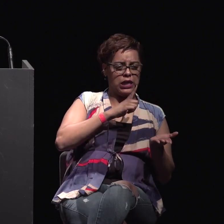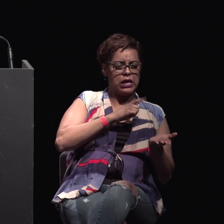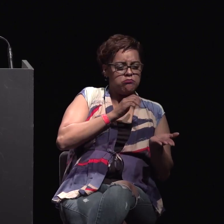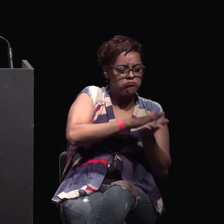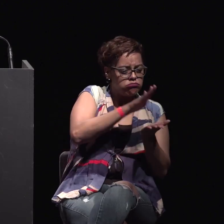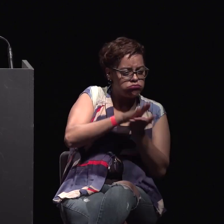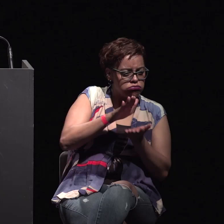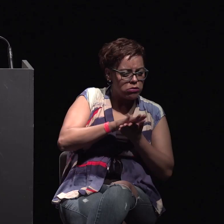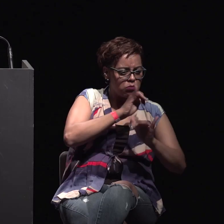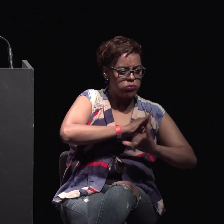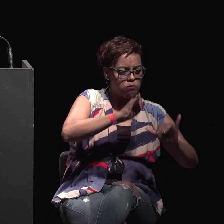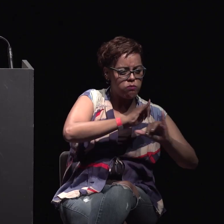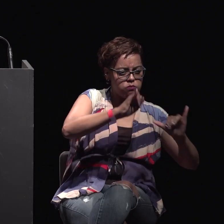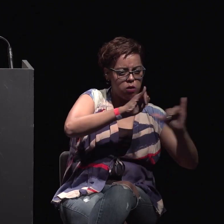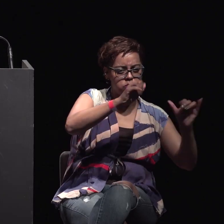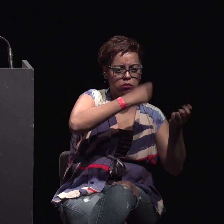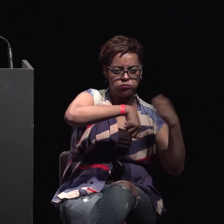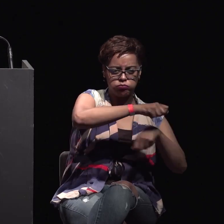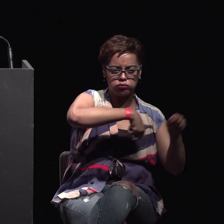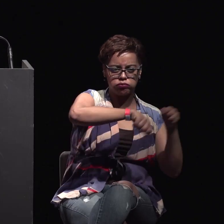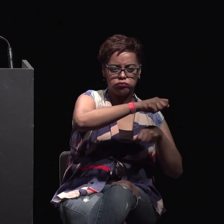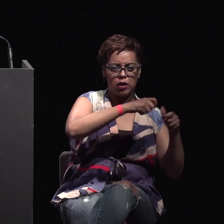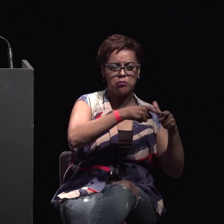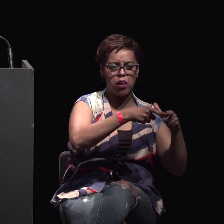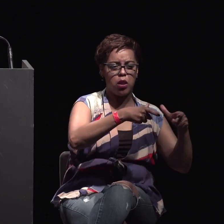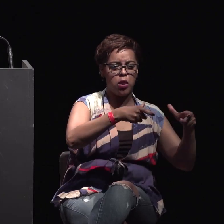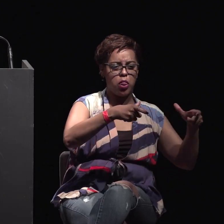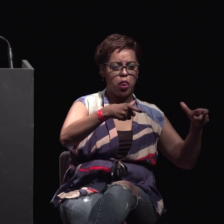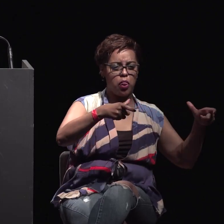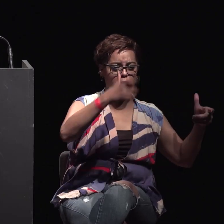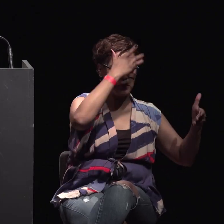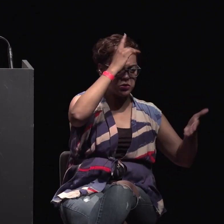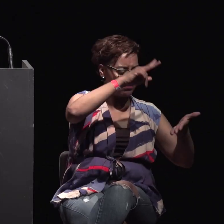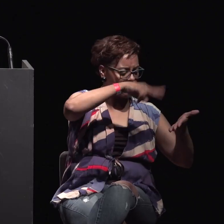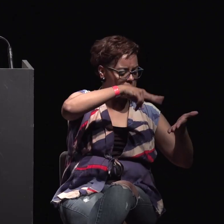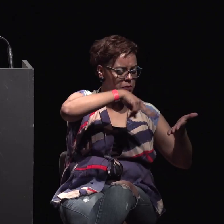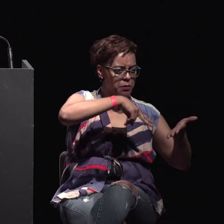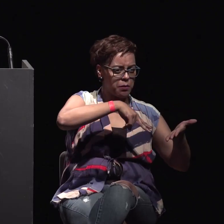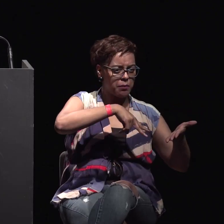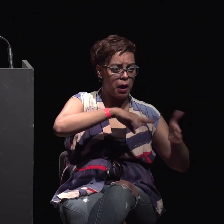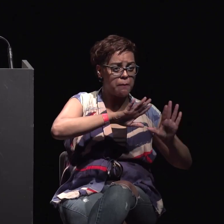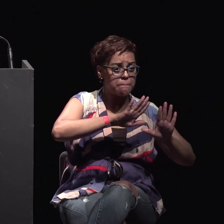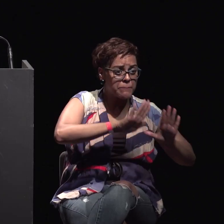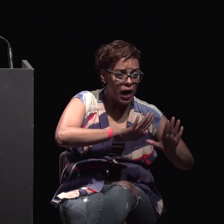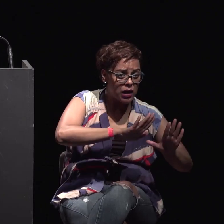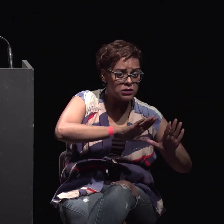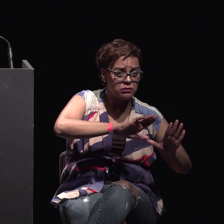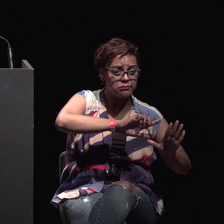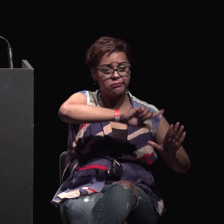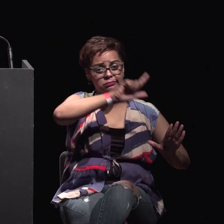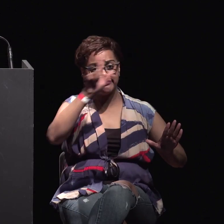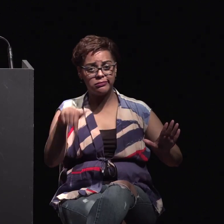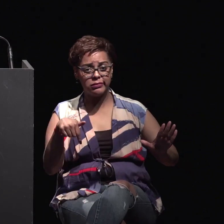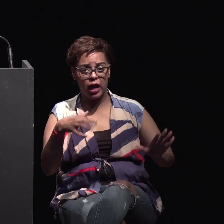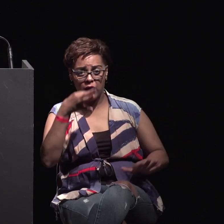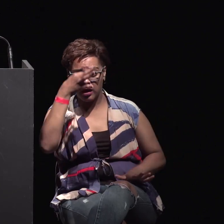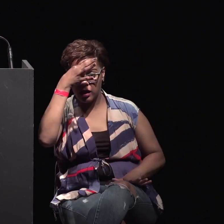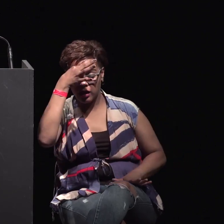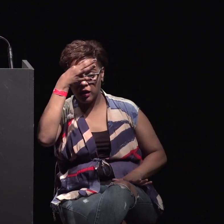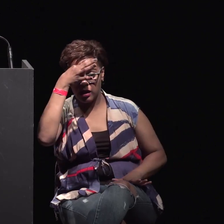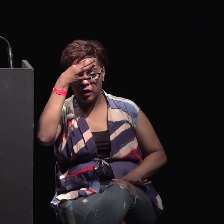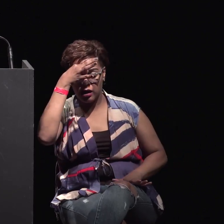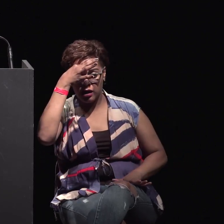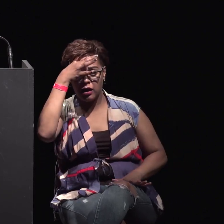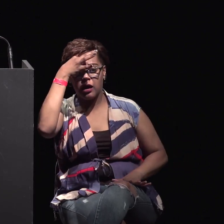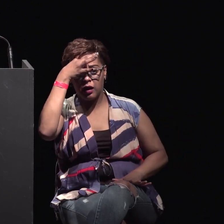livros cheguem mesmo a um número muito maior de pessoas. A Conceição, entretanto,